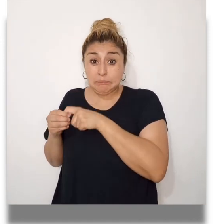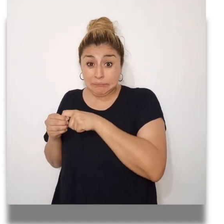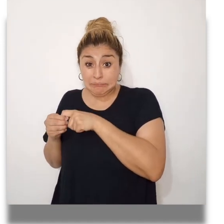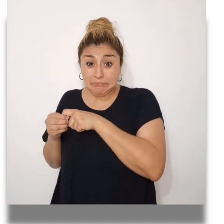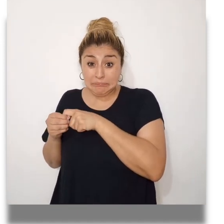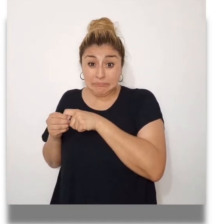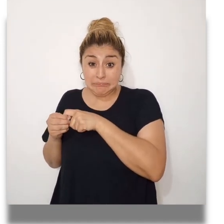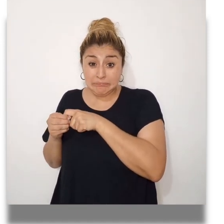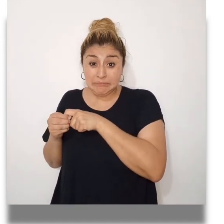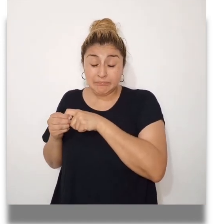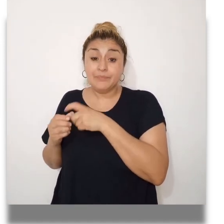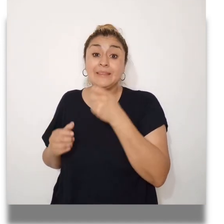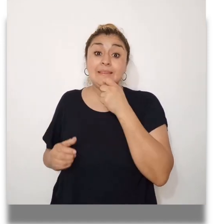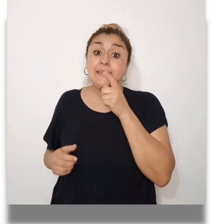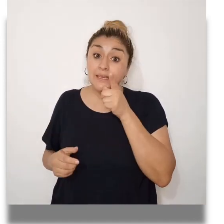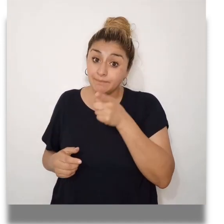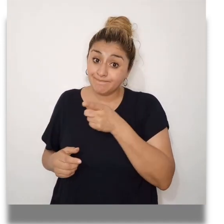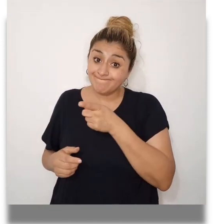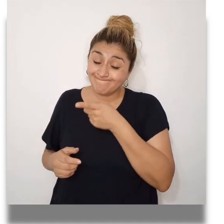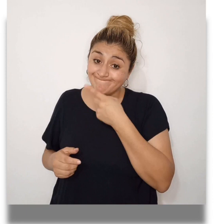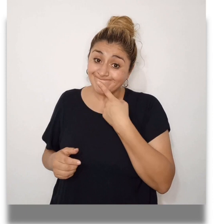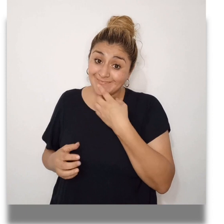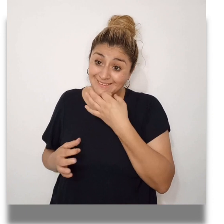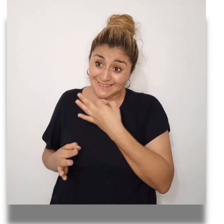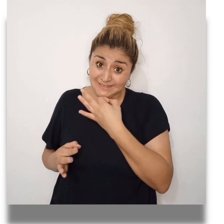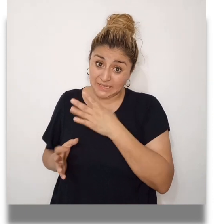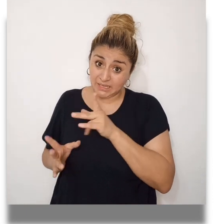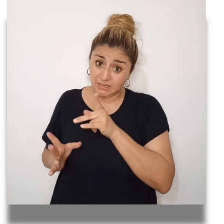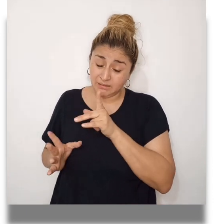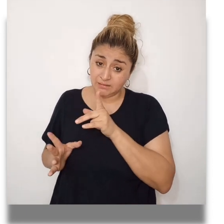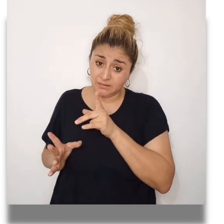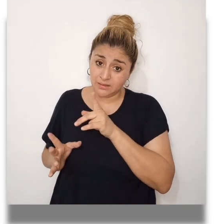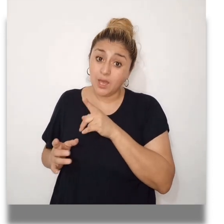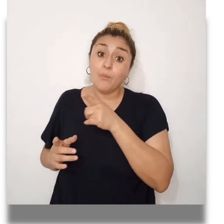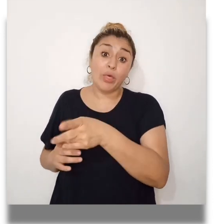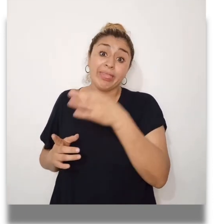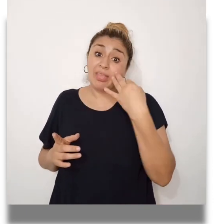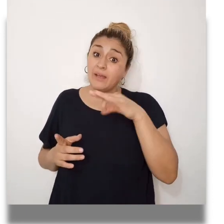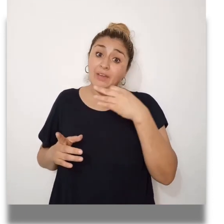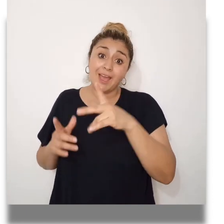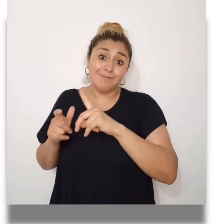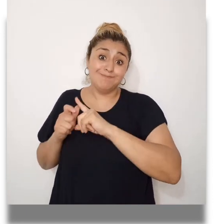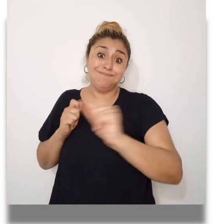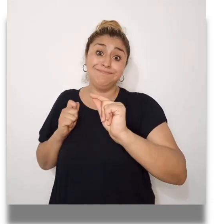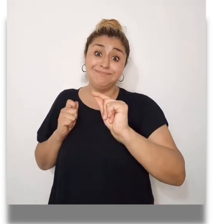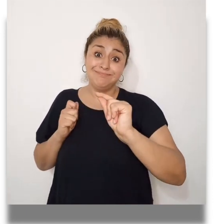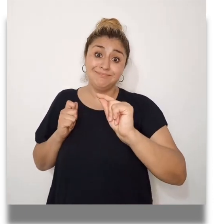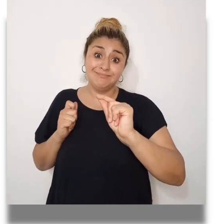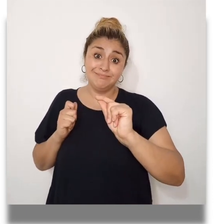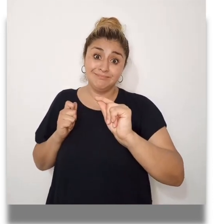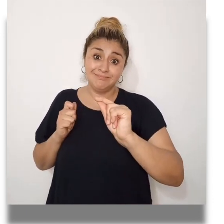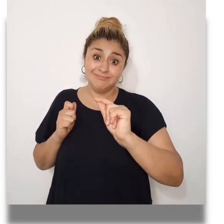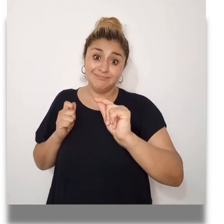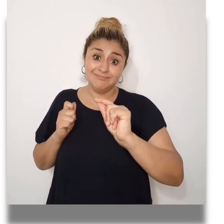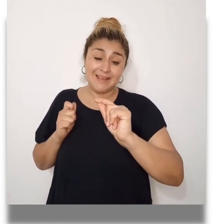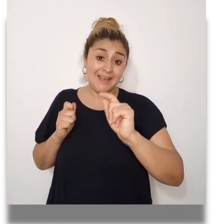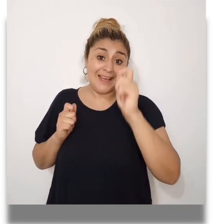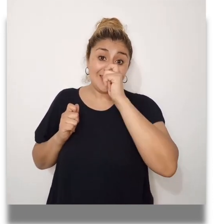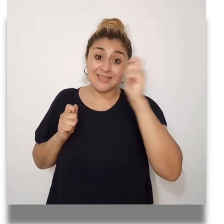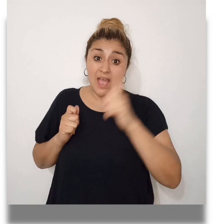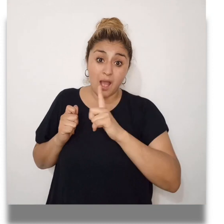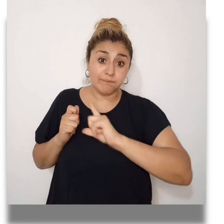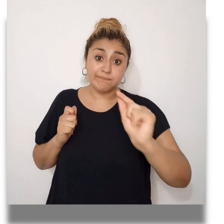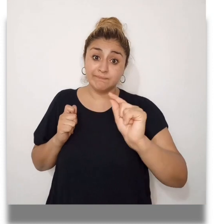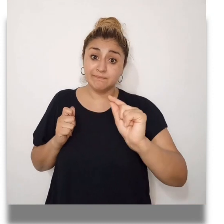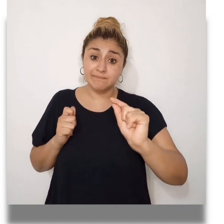Y si es así, apúrate a salir de ahí. Parce que ton sort, c'est la vallée du séjour des morts.